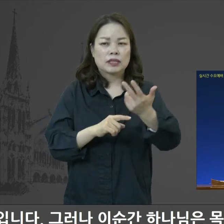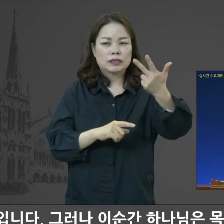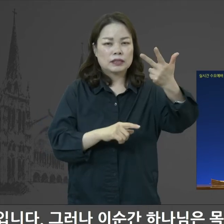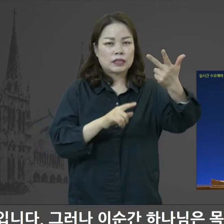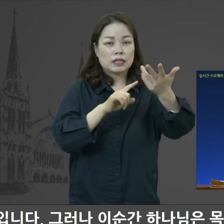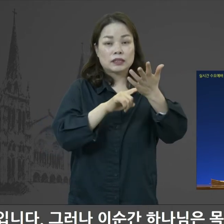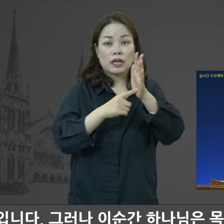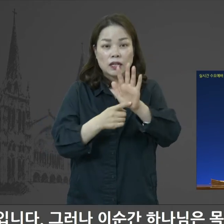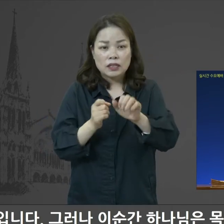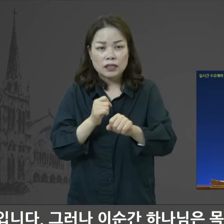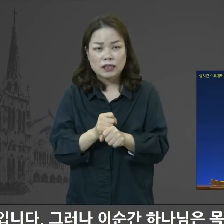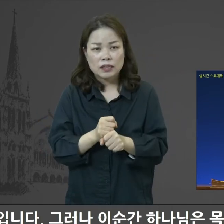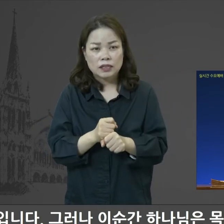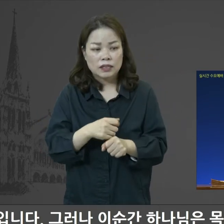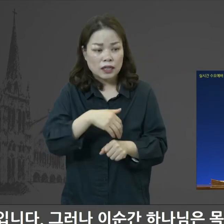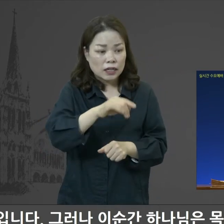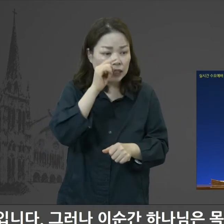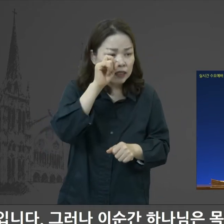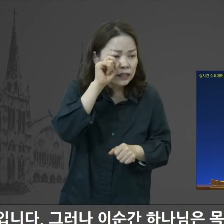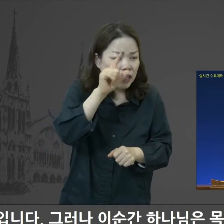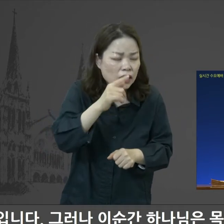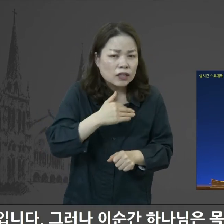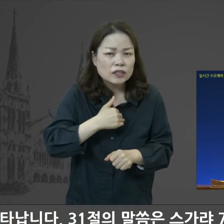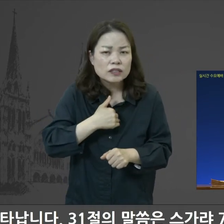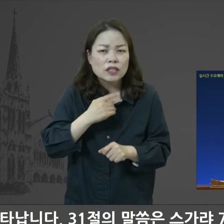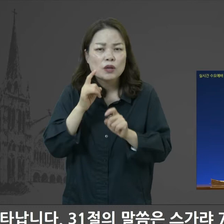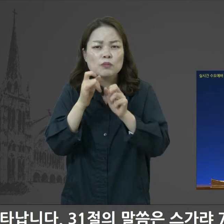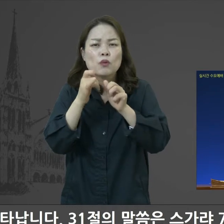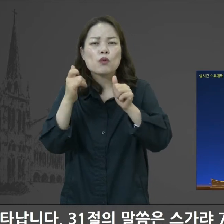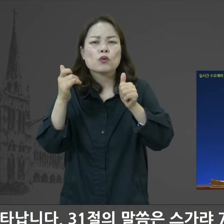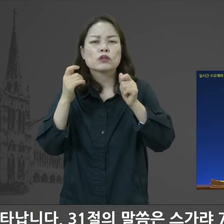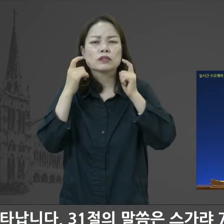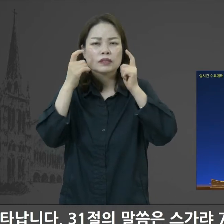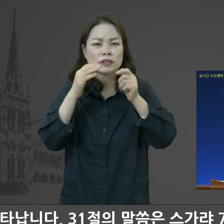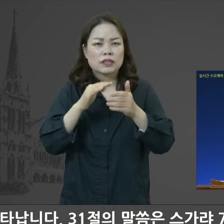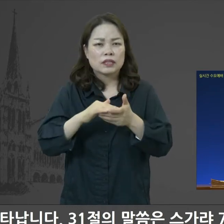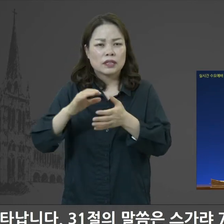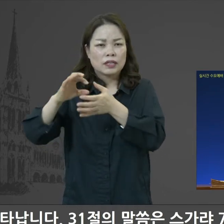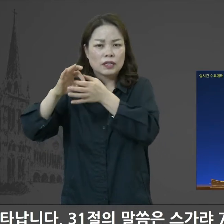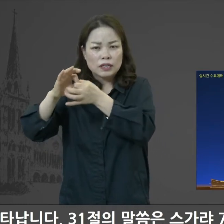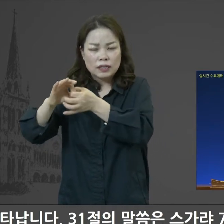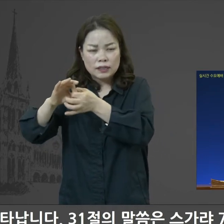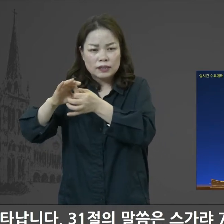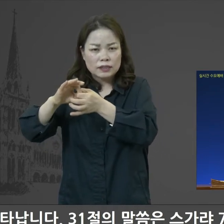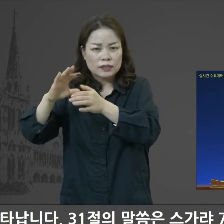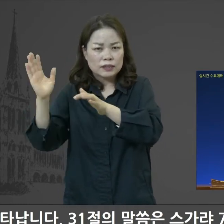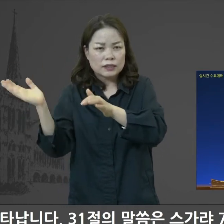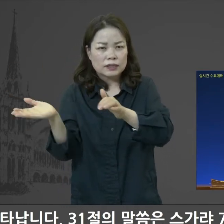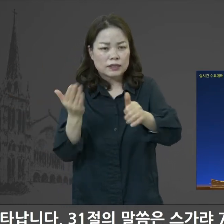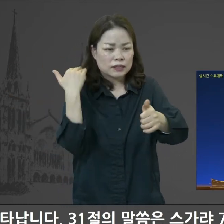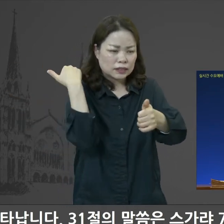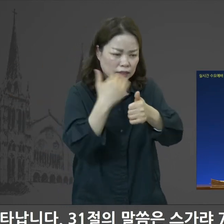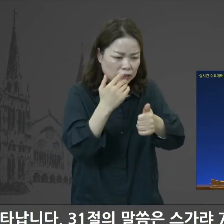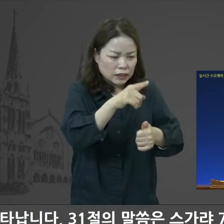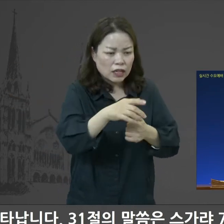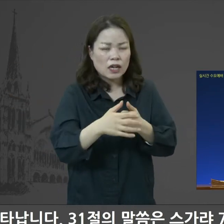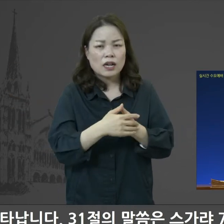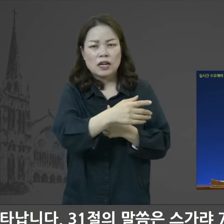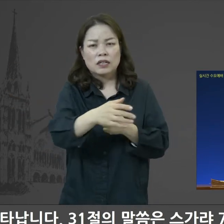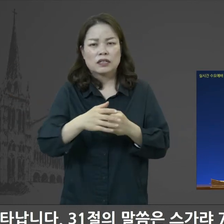말하노라, 칼아 깨어서 내 목자, 내 짝된 자를 치라. 목자를 치면